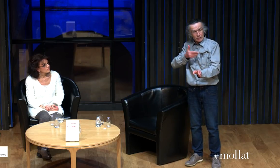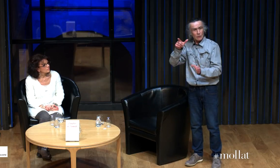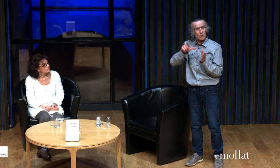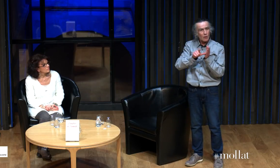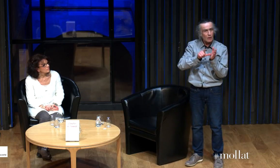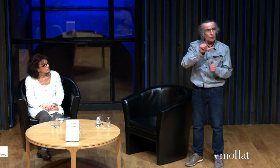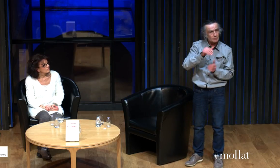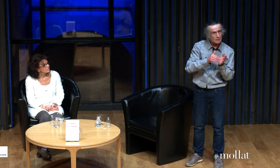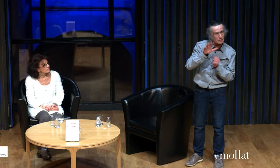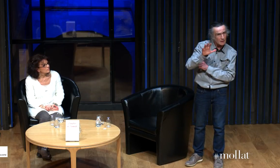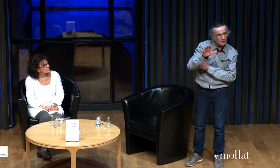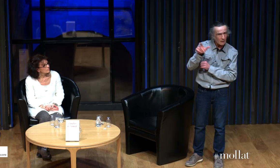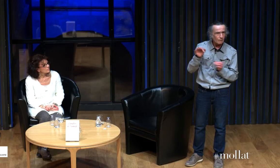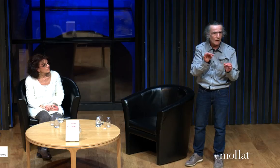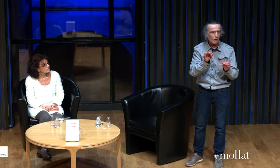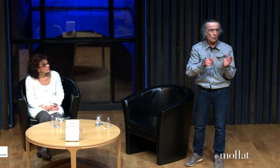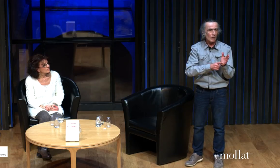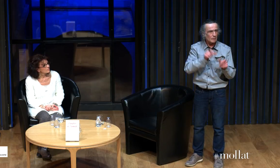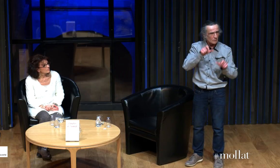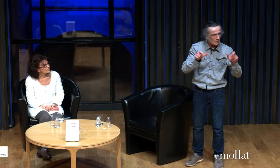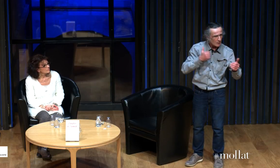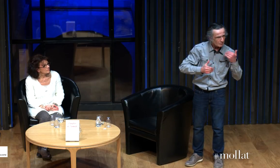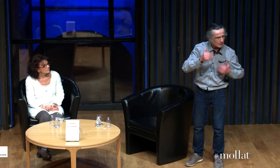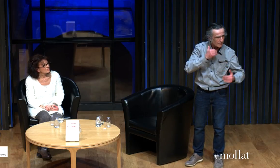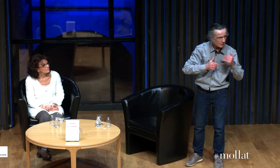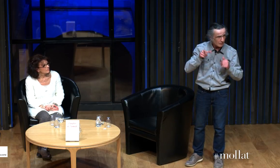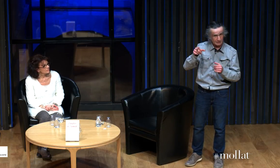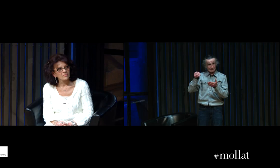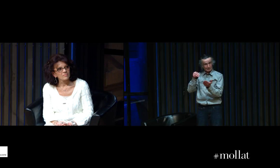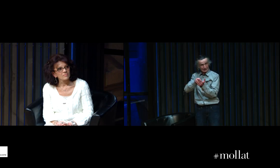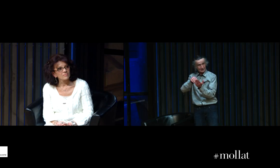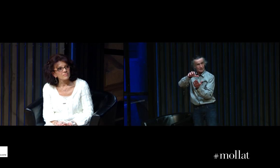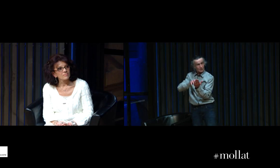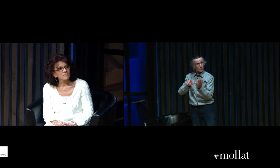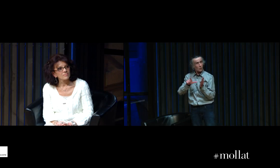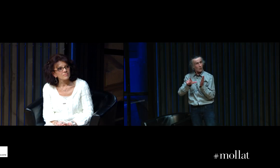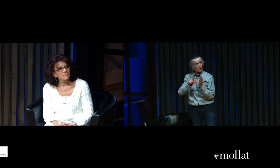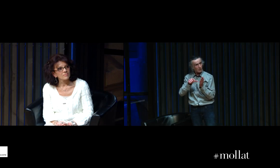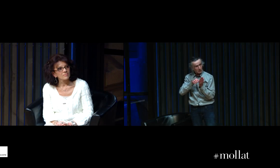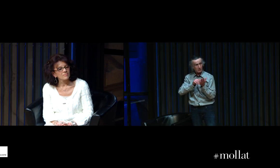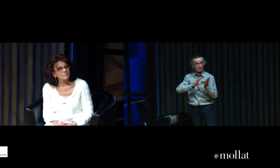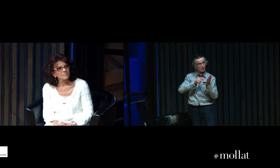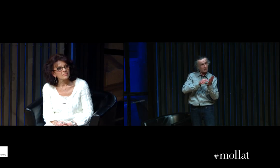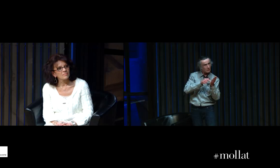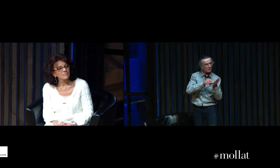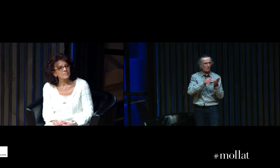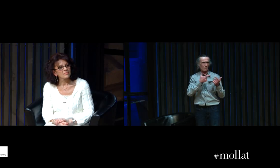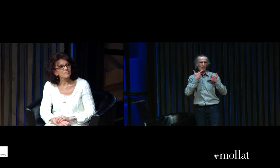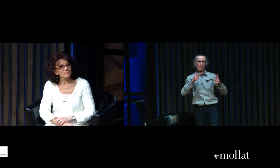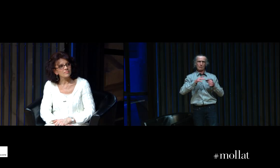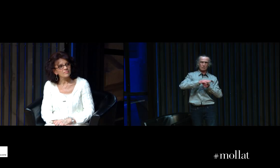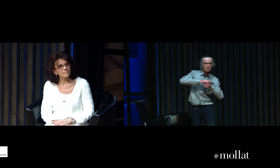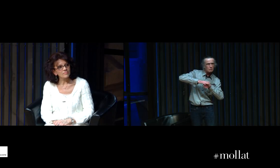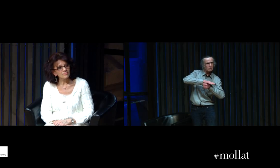avec cette loi, cette décision de 2012, le droit des personnes handicapées, les choses sont notées dans la loi,